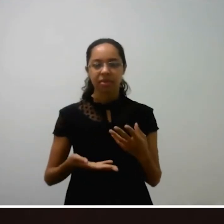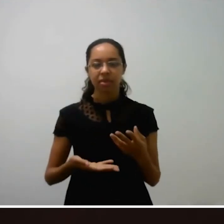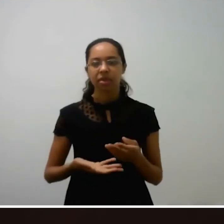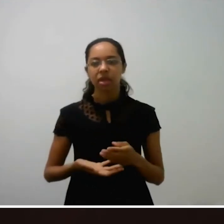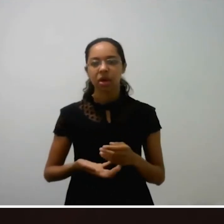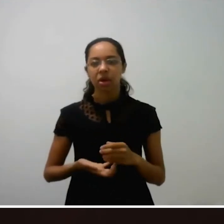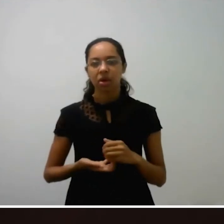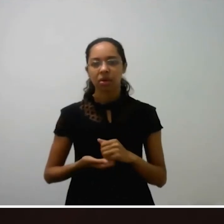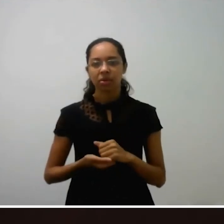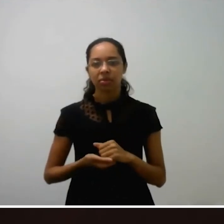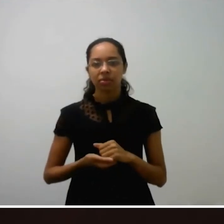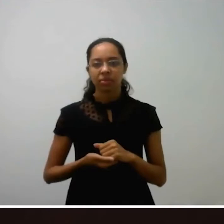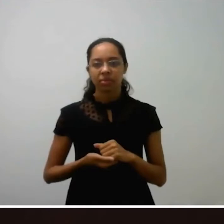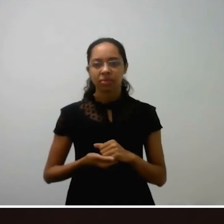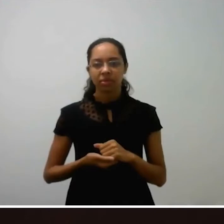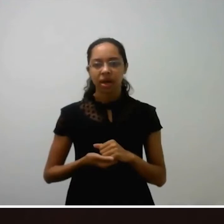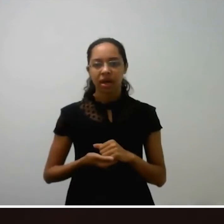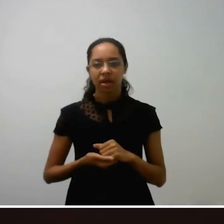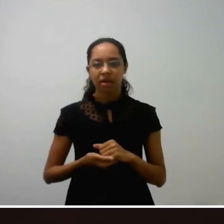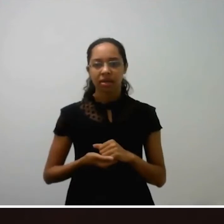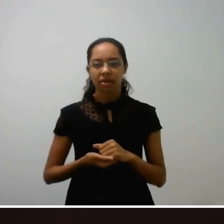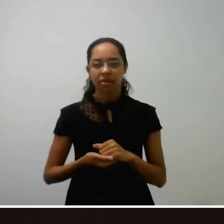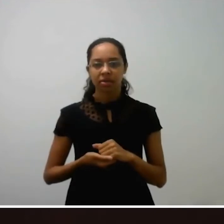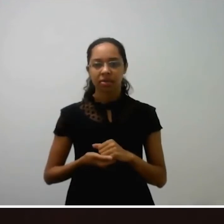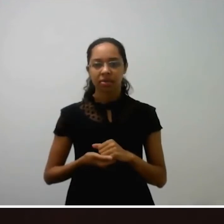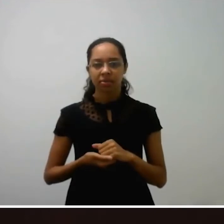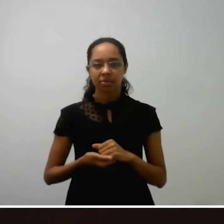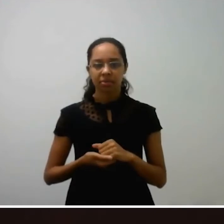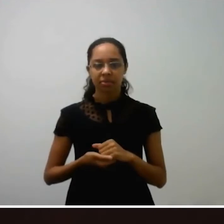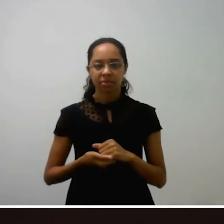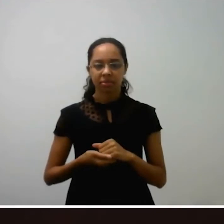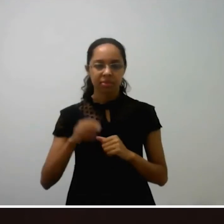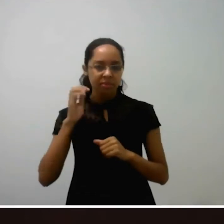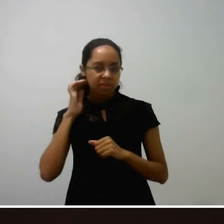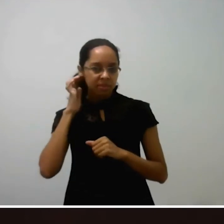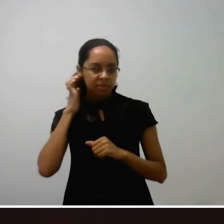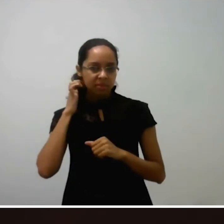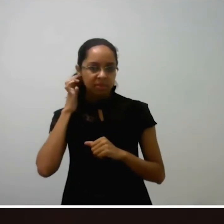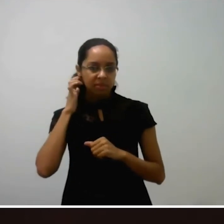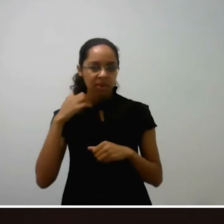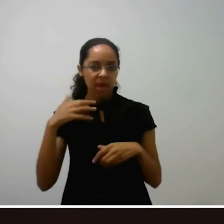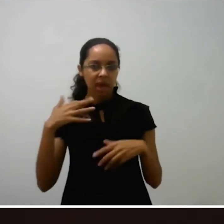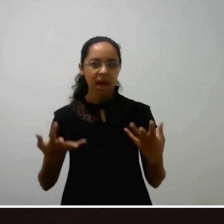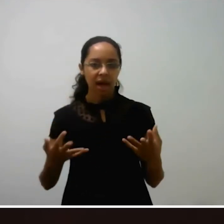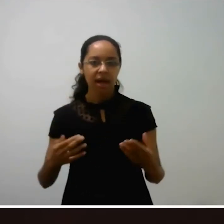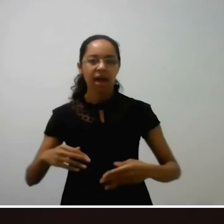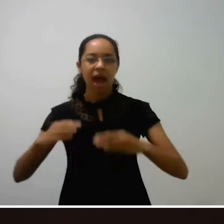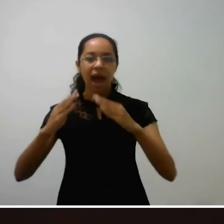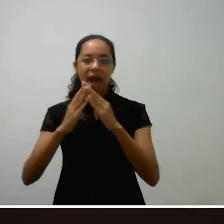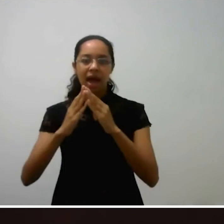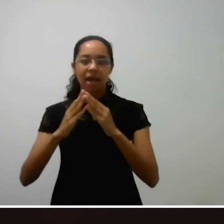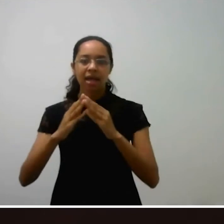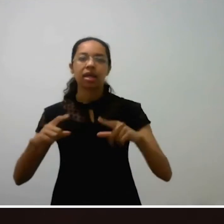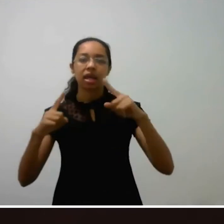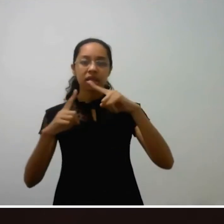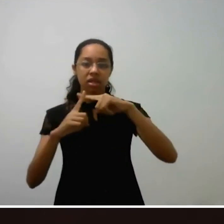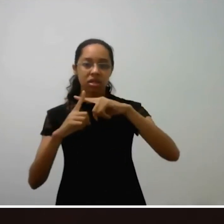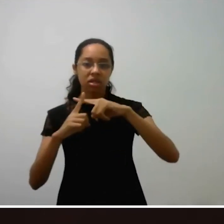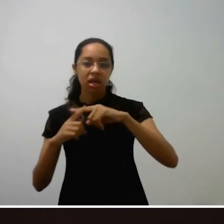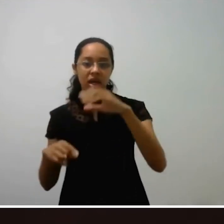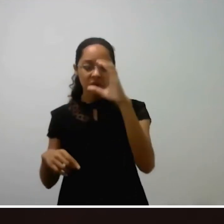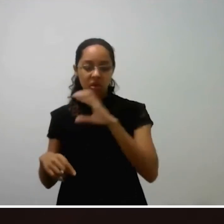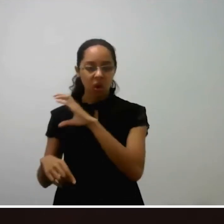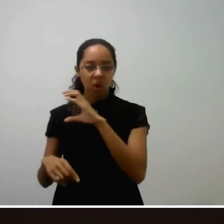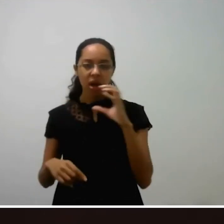inveja de seus vizinhos, nem a suspeita da igreja dominante, até os dias de Pedro Valdo. Então